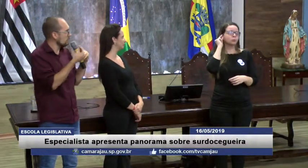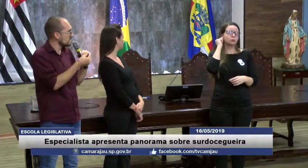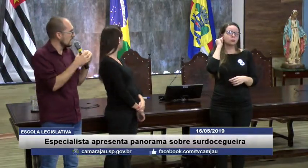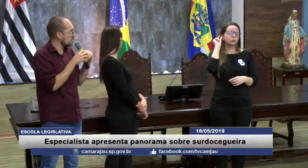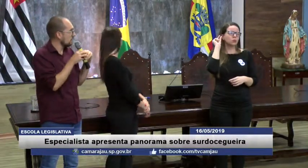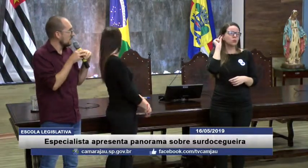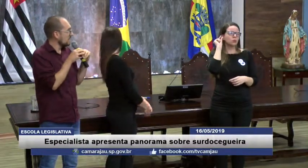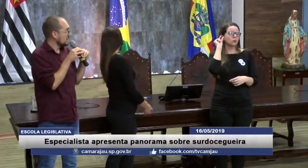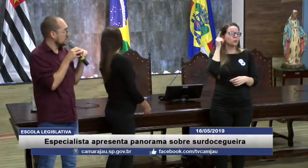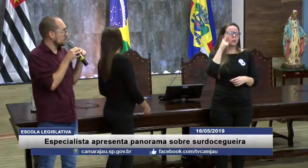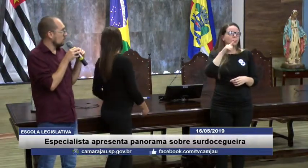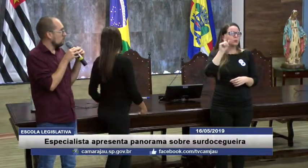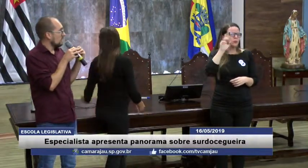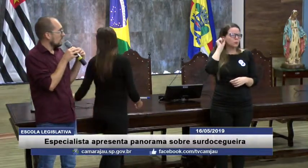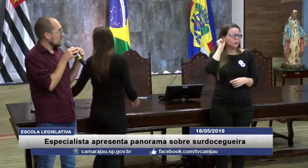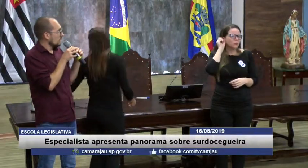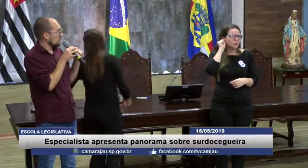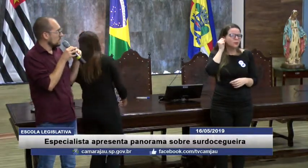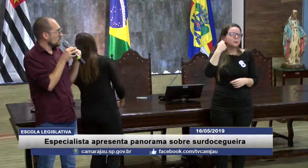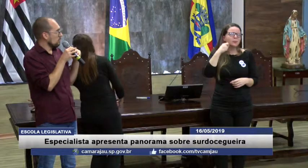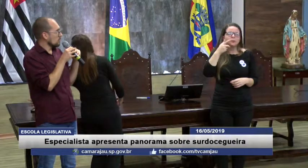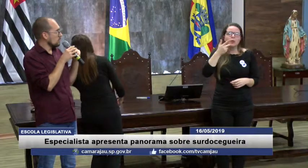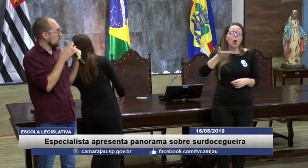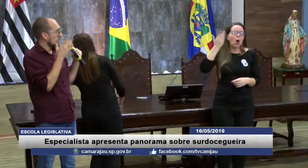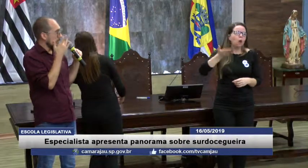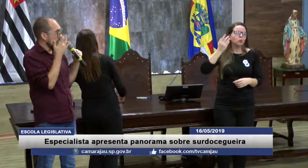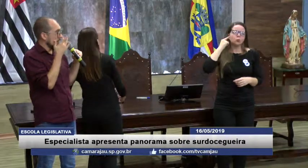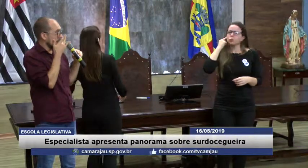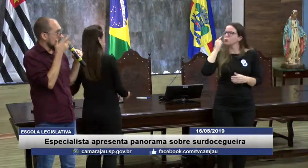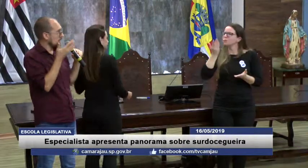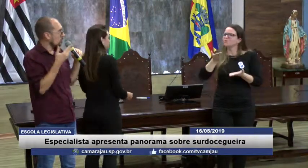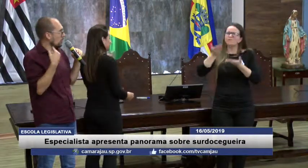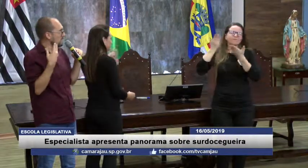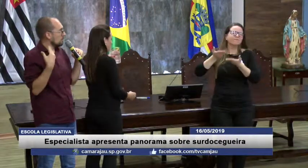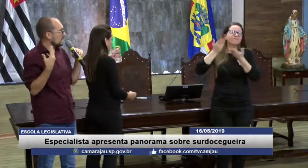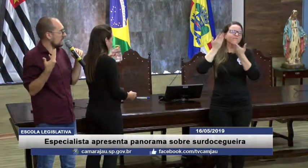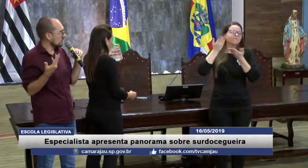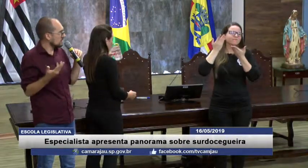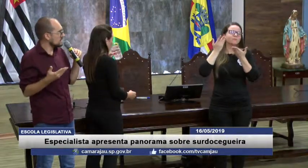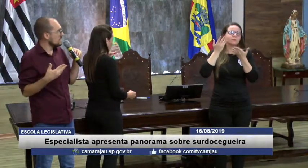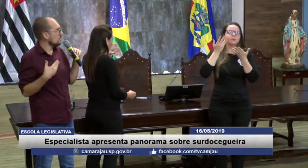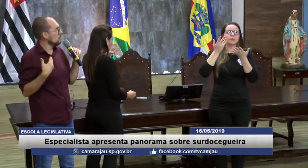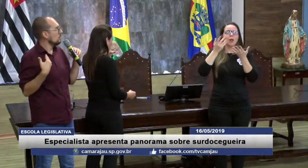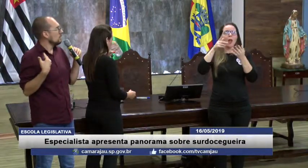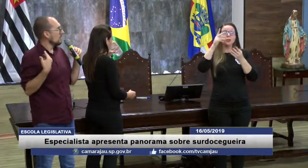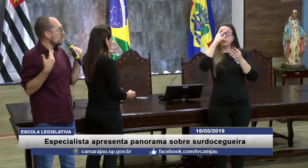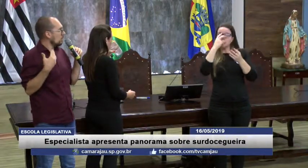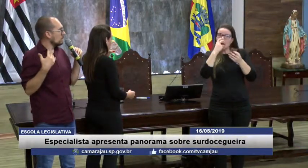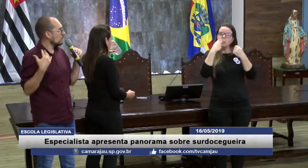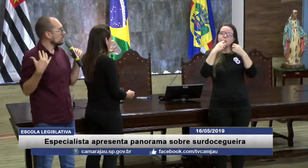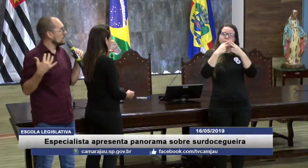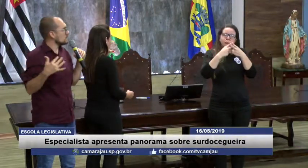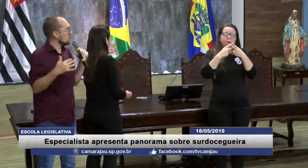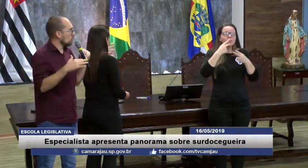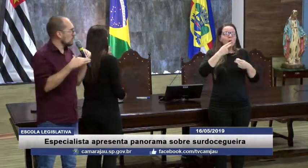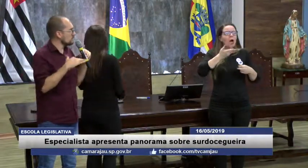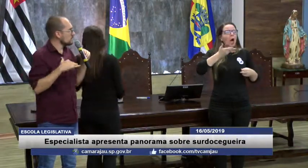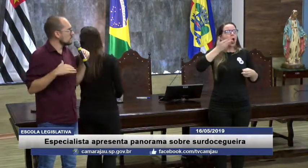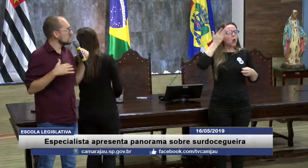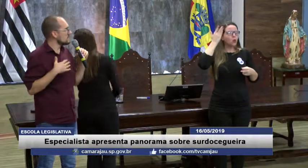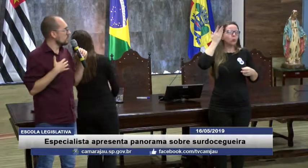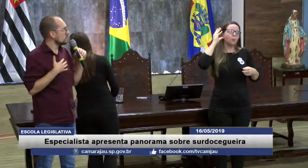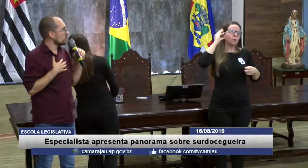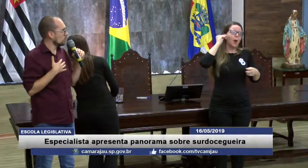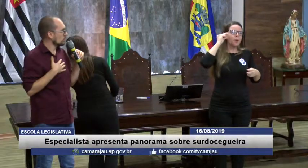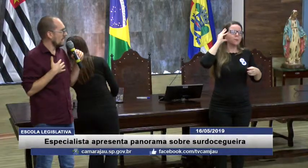como é conversado. Então, imagina uma pessoa que começa a perder a audição, o que acontece com as